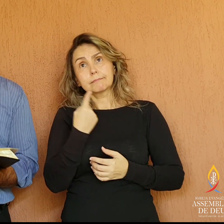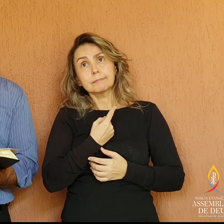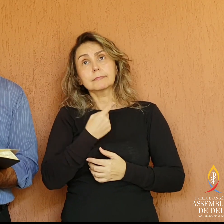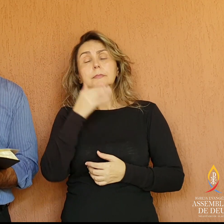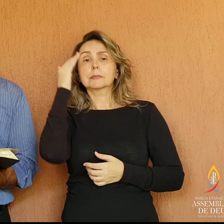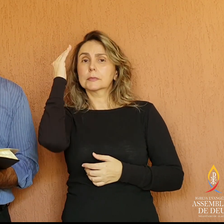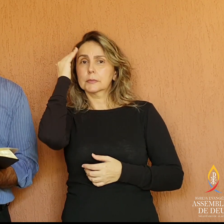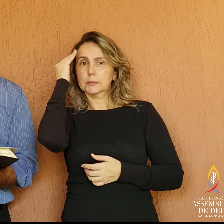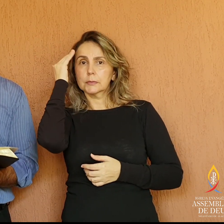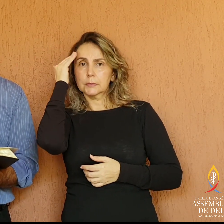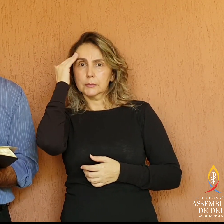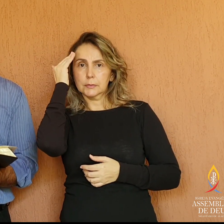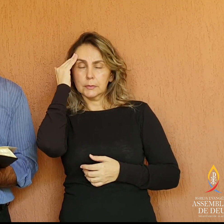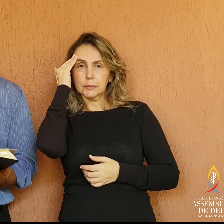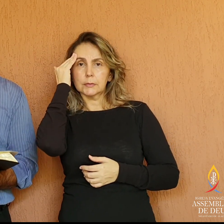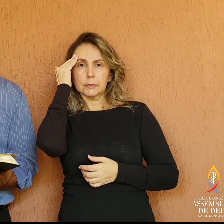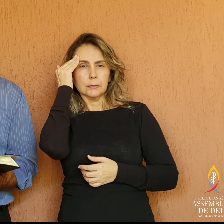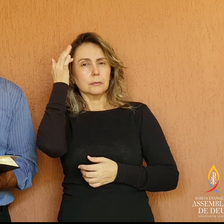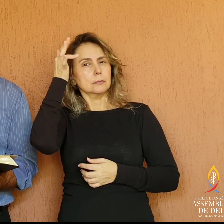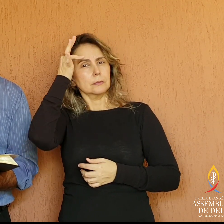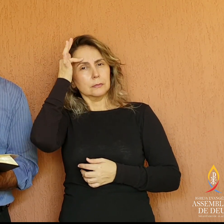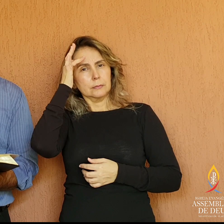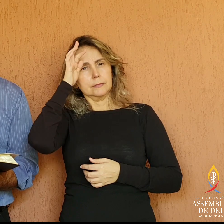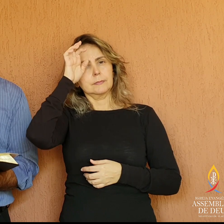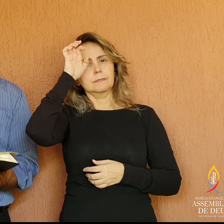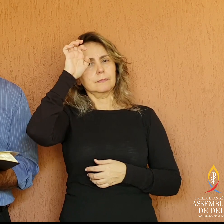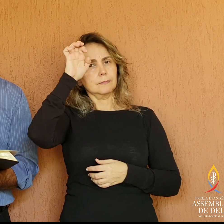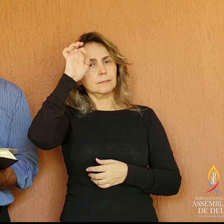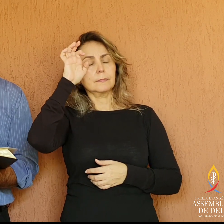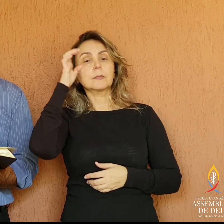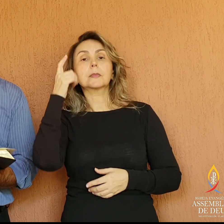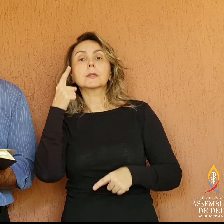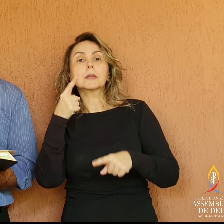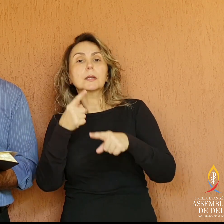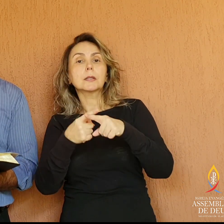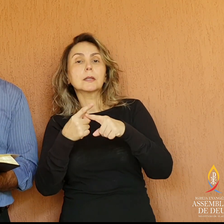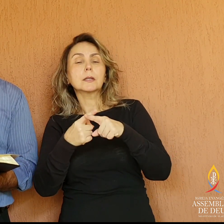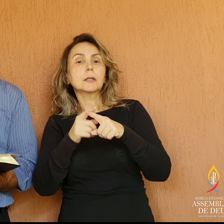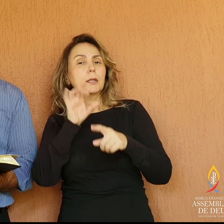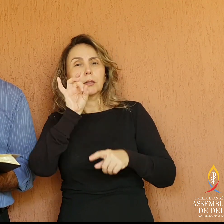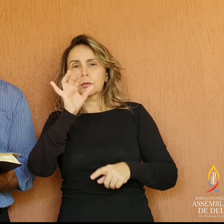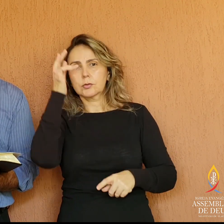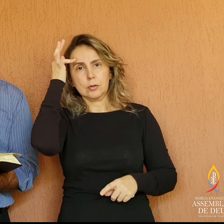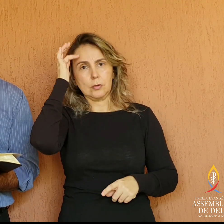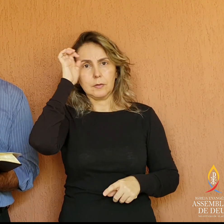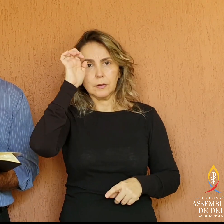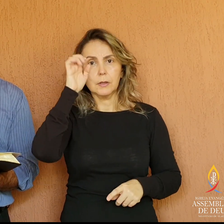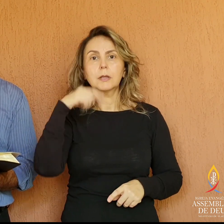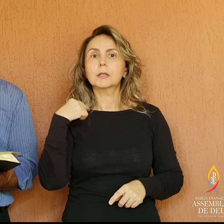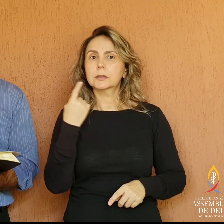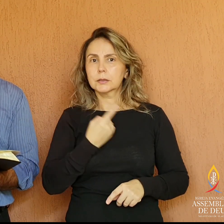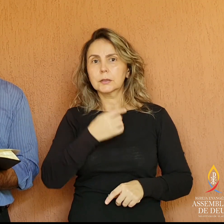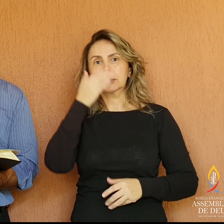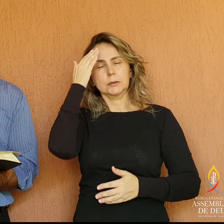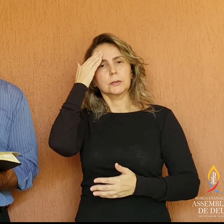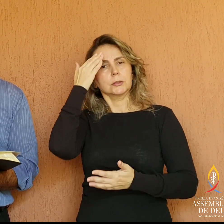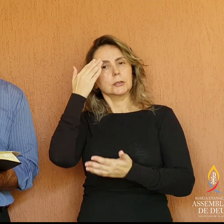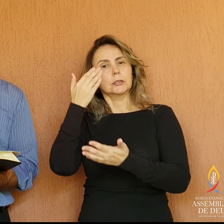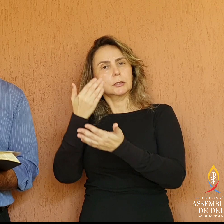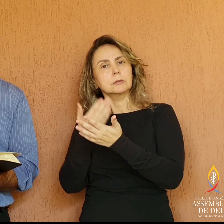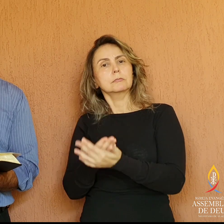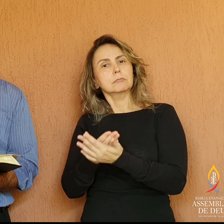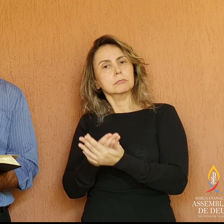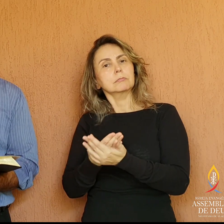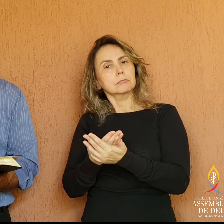compreender sobre o ato fé. Porque só pela fé que nós compreendemos e